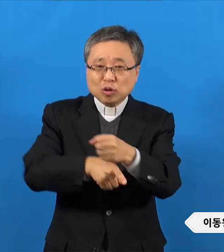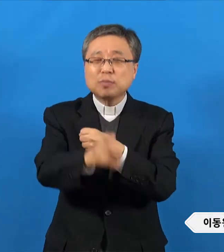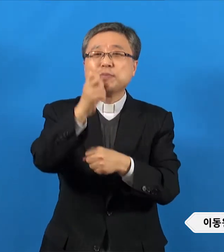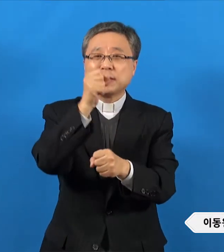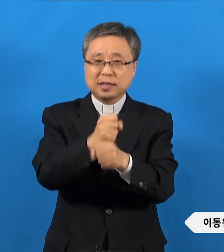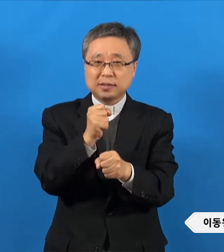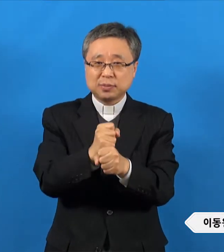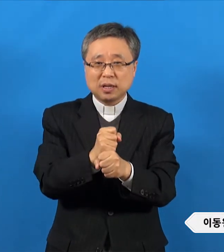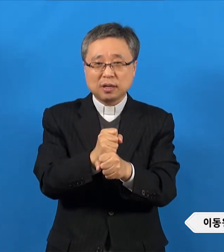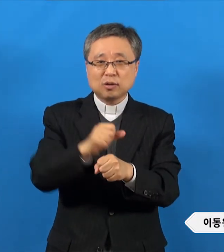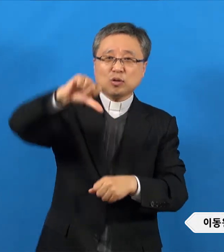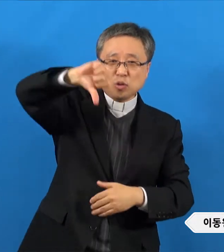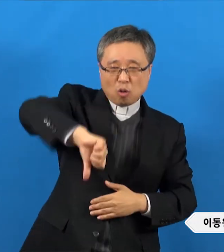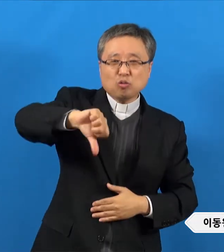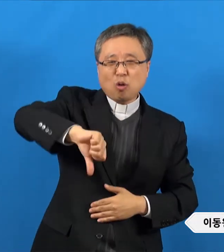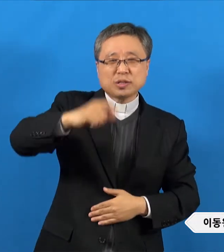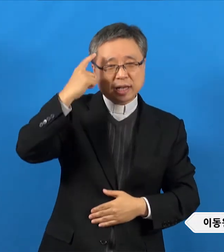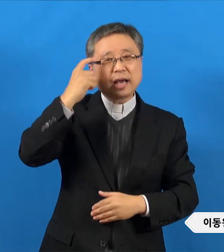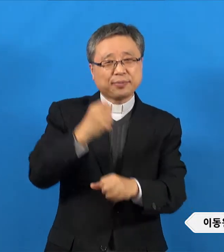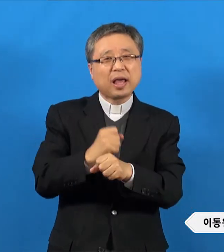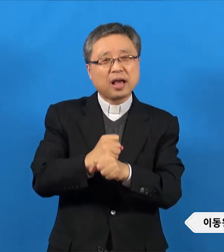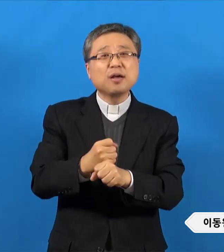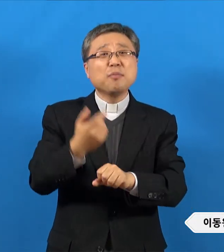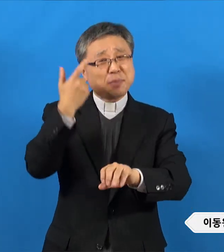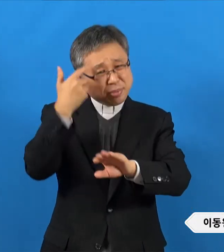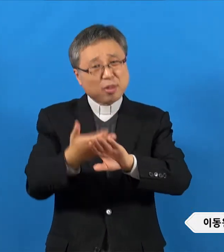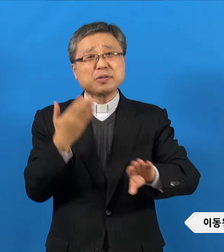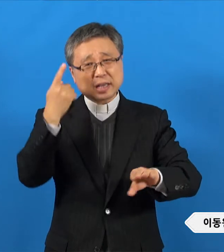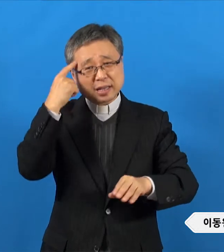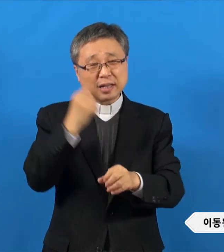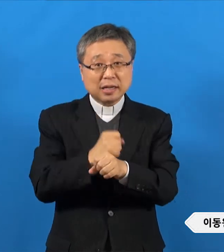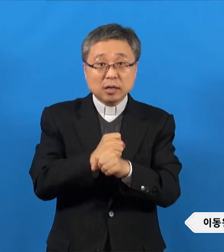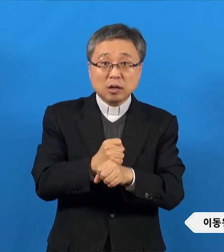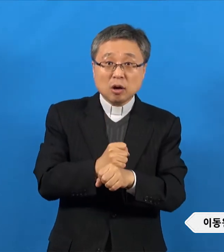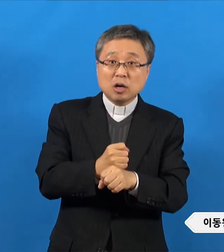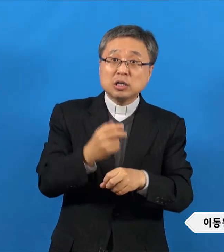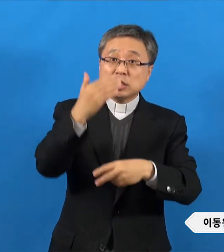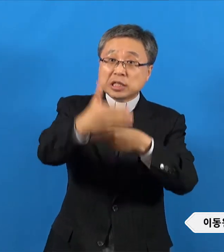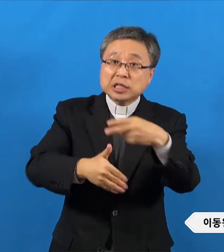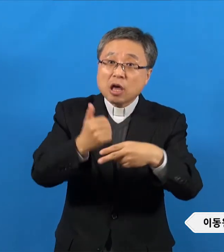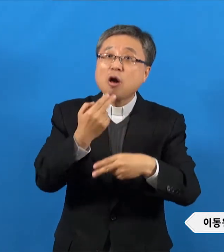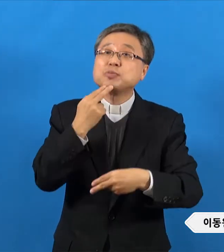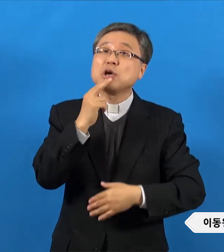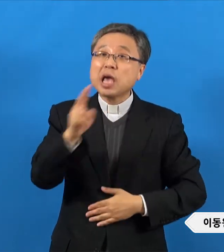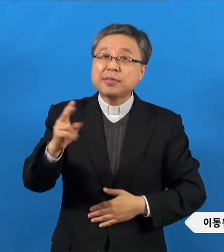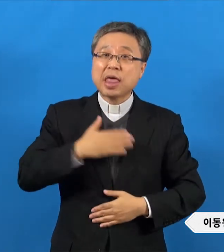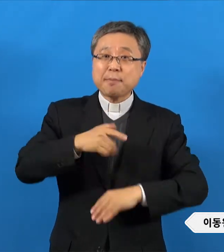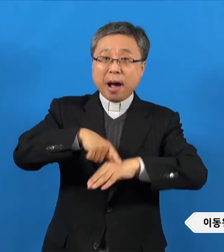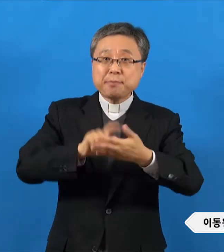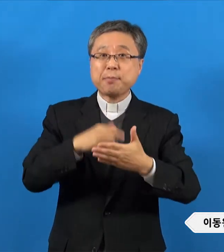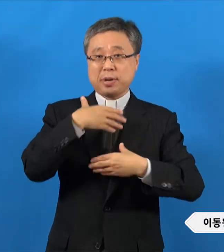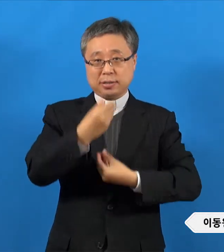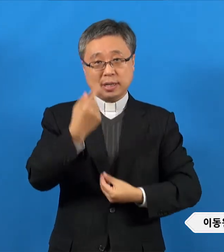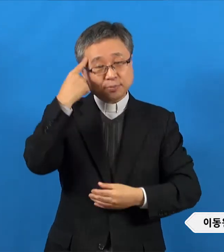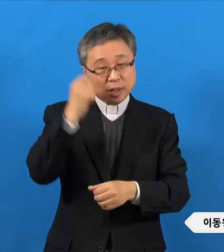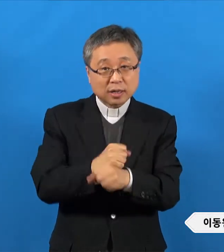예, 신이 존재하지 않아야 내 마음이 편하다고 생각하는 것입니다. 그래서 무신론은 현대인들의